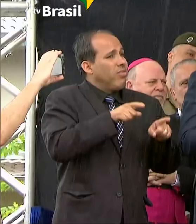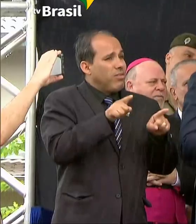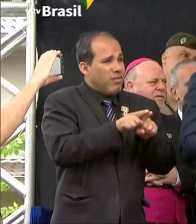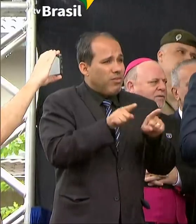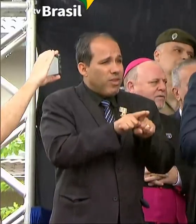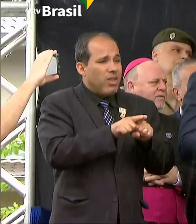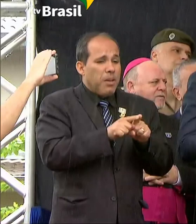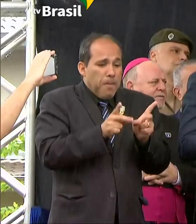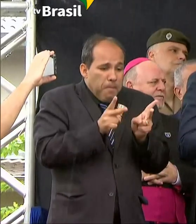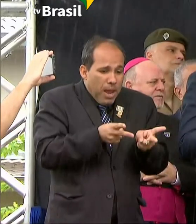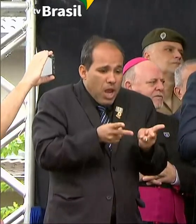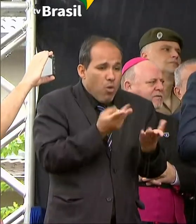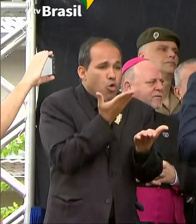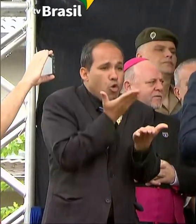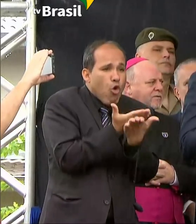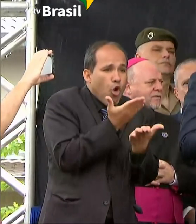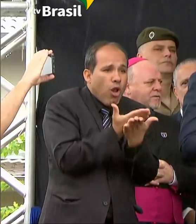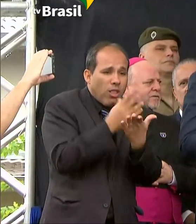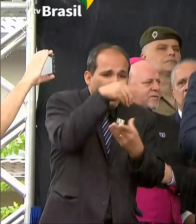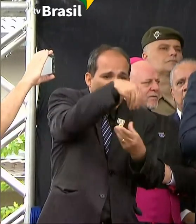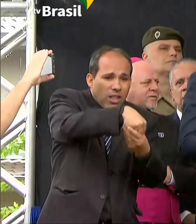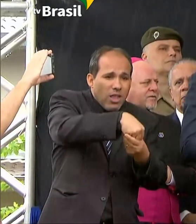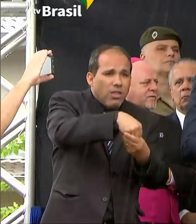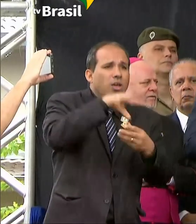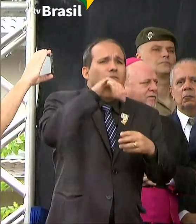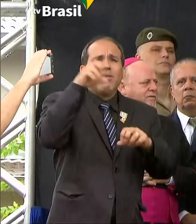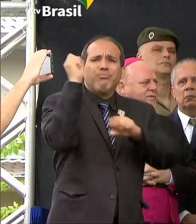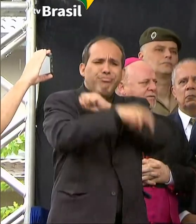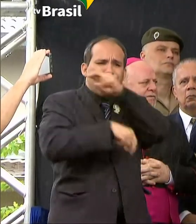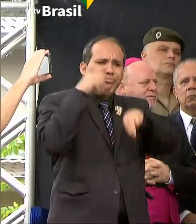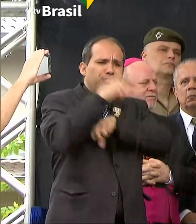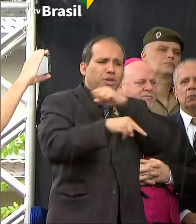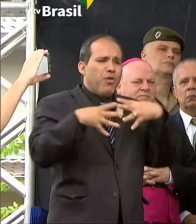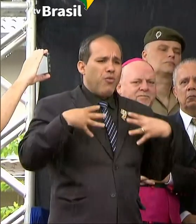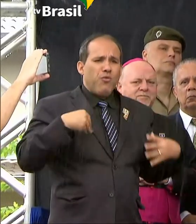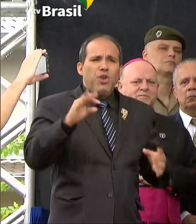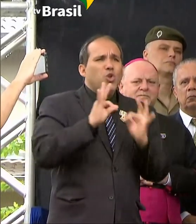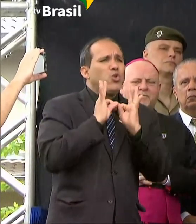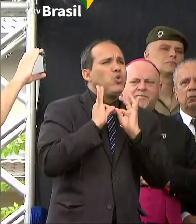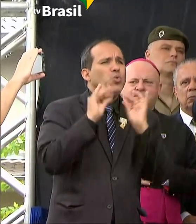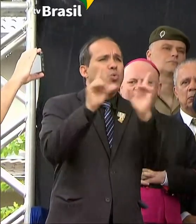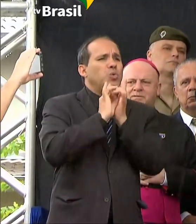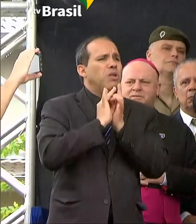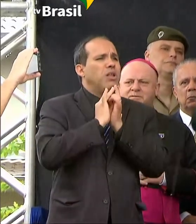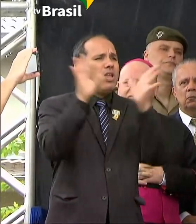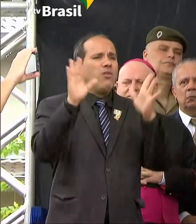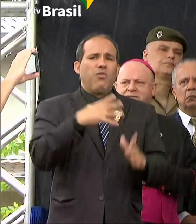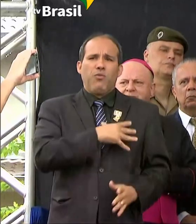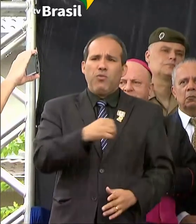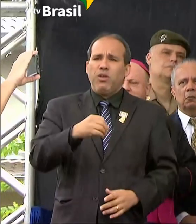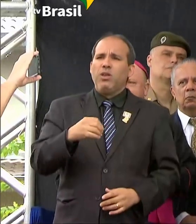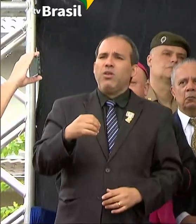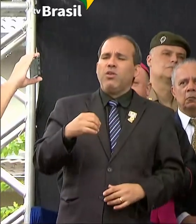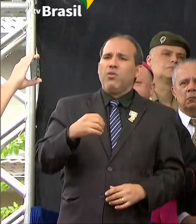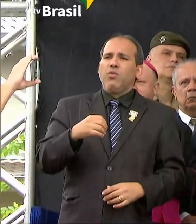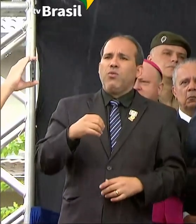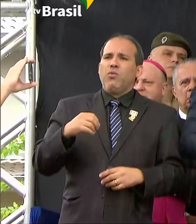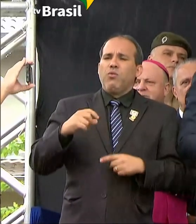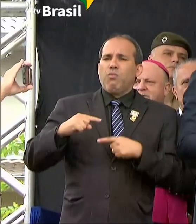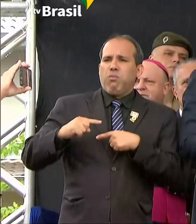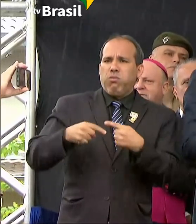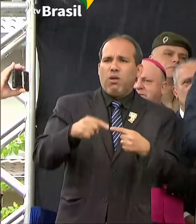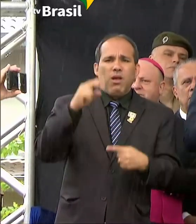São Paulo. Esse colégio abrigará filho de todos, militar das Forças Armadas, militar da nossa Polícia